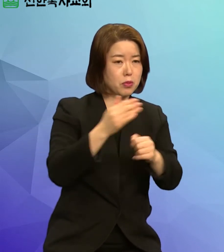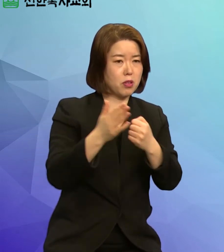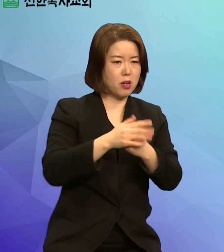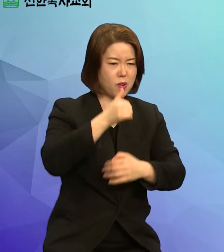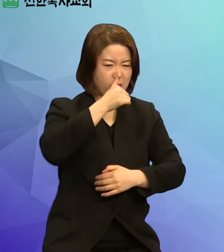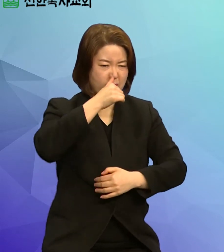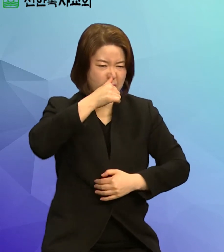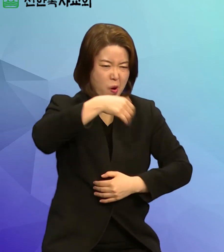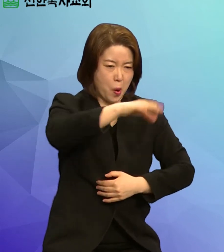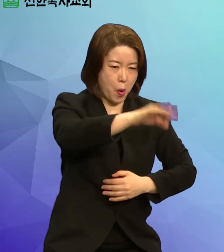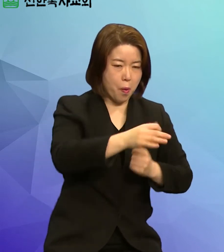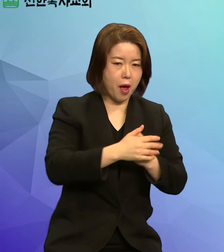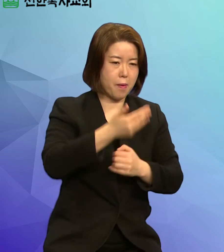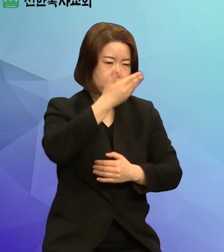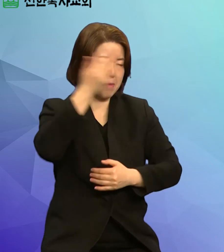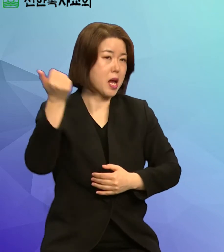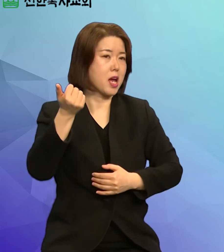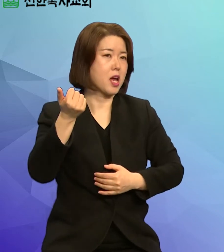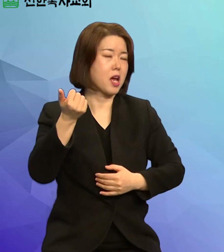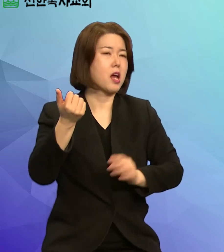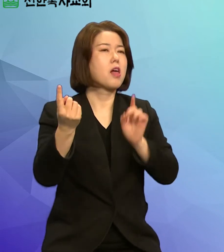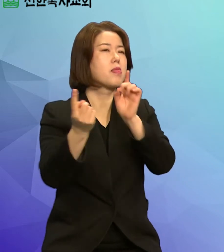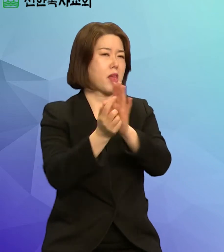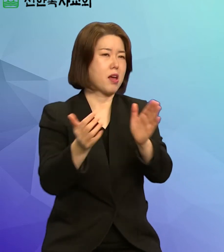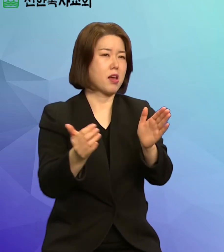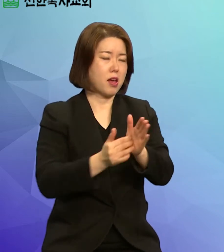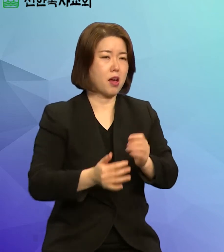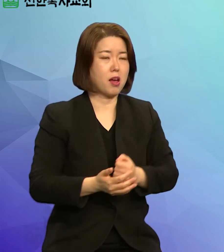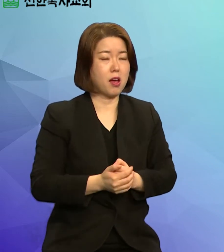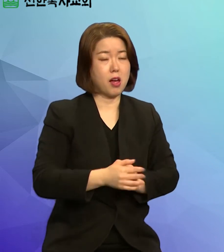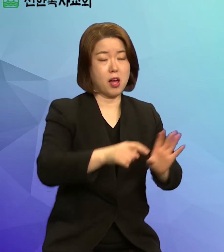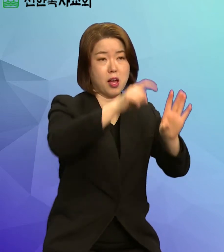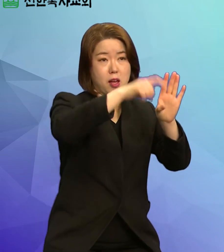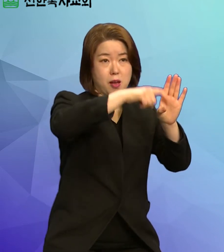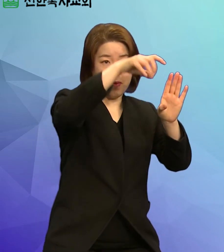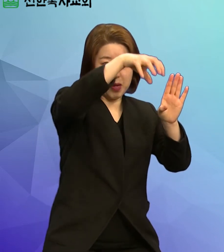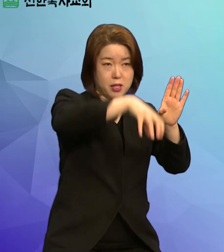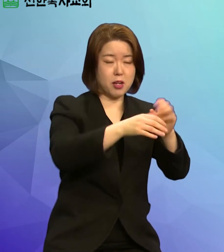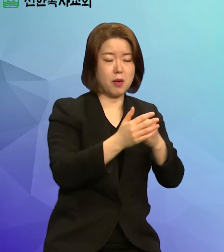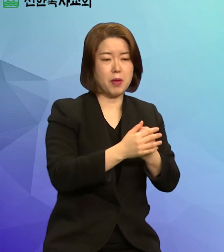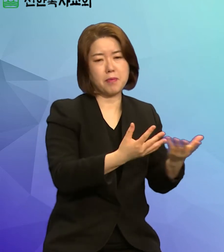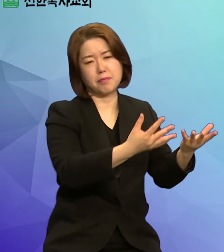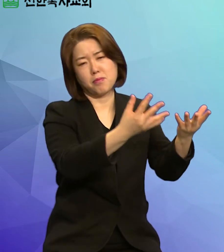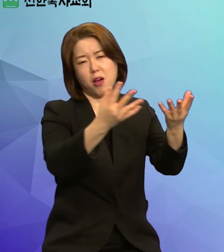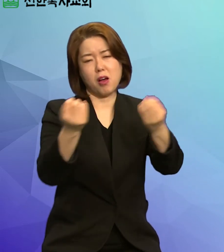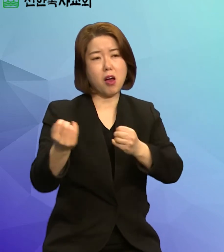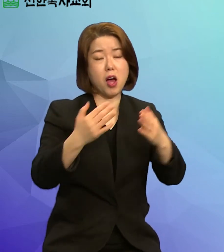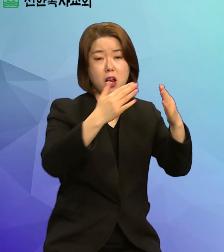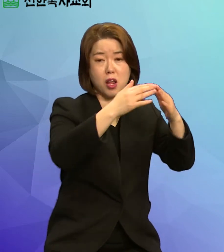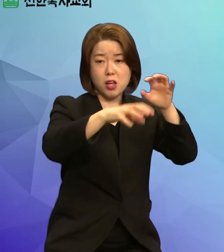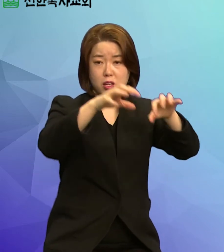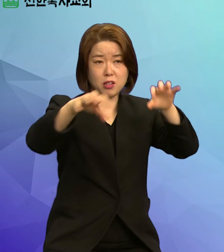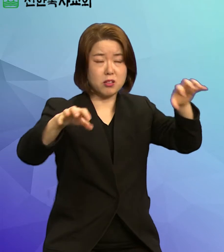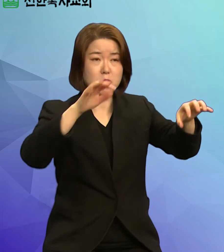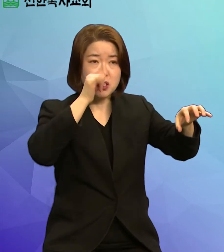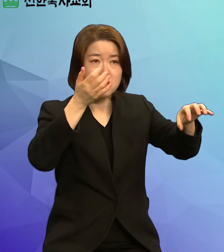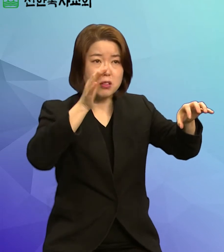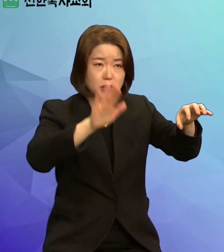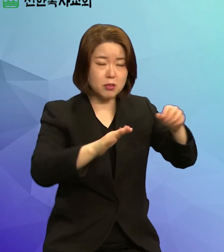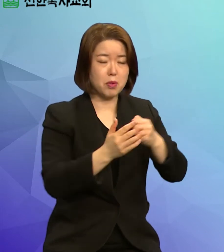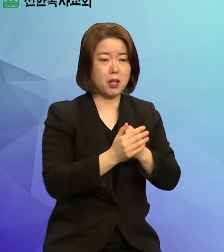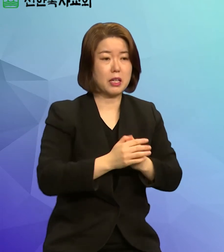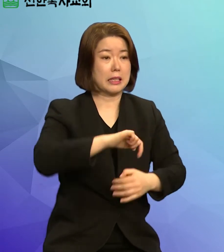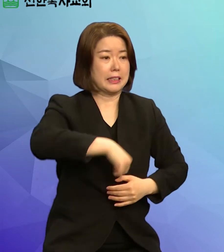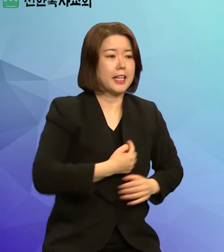무시당하고 아주 외면당하셨습니다. 베들레헴에 그 많은 가정들이 있었지만 다